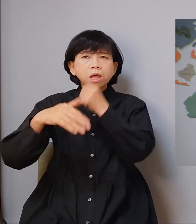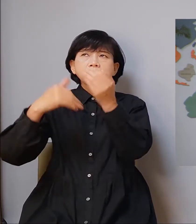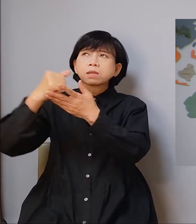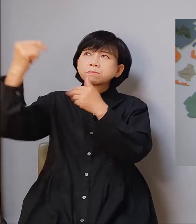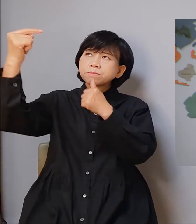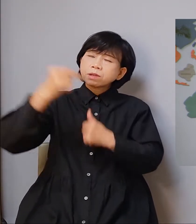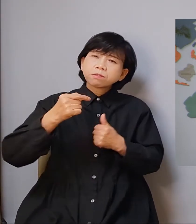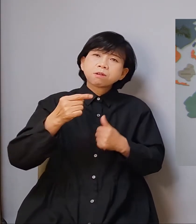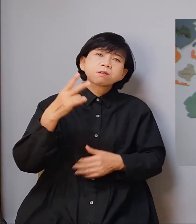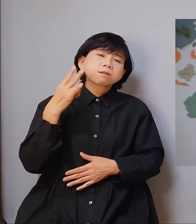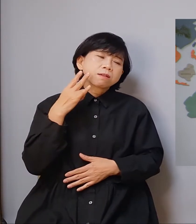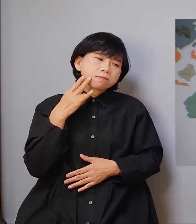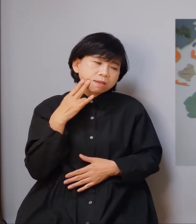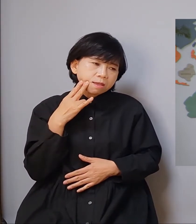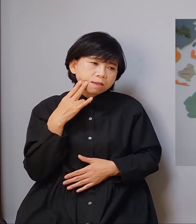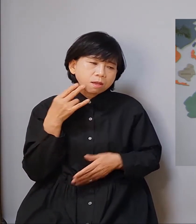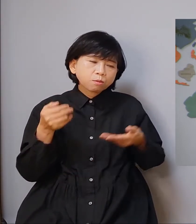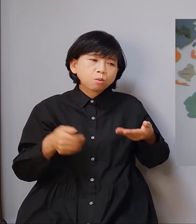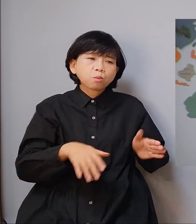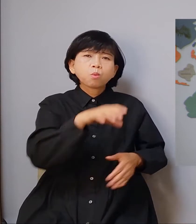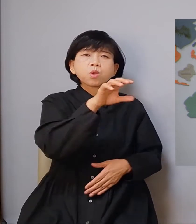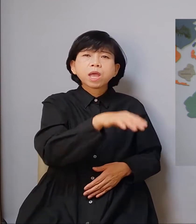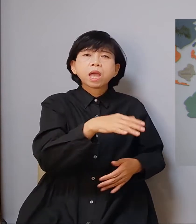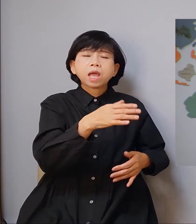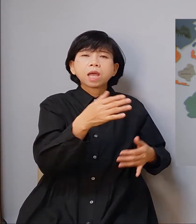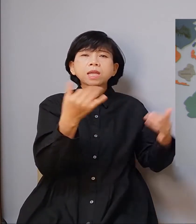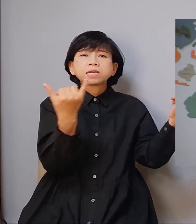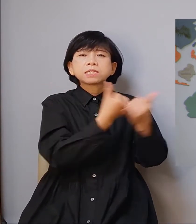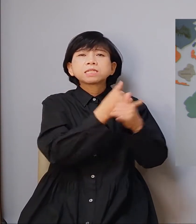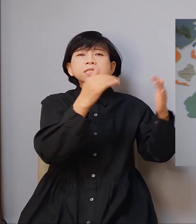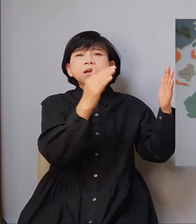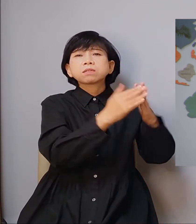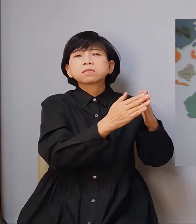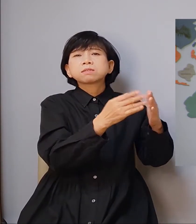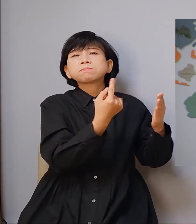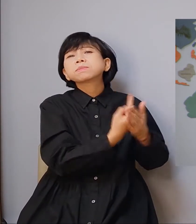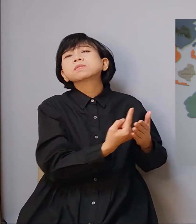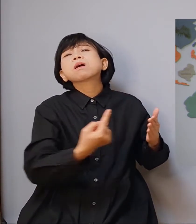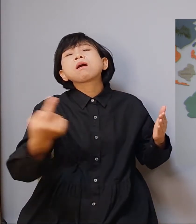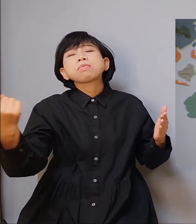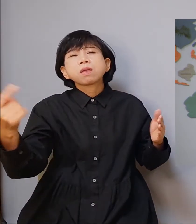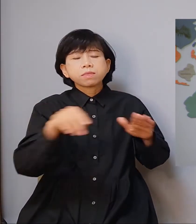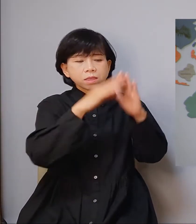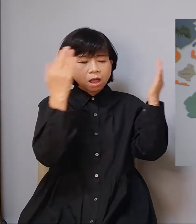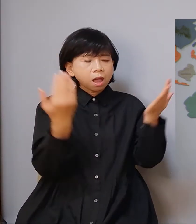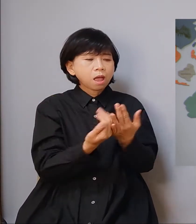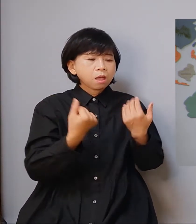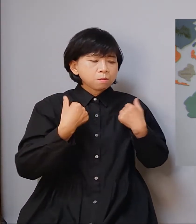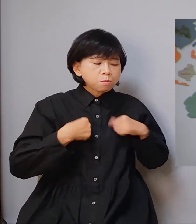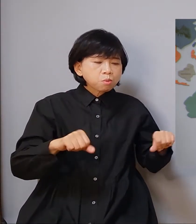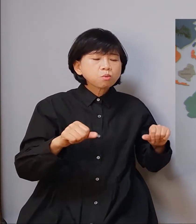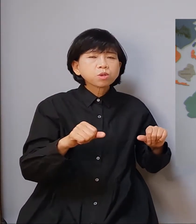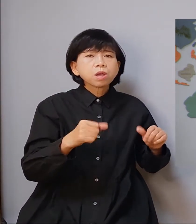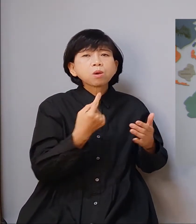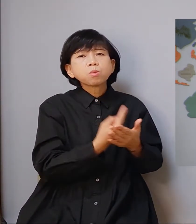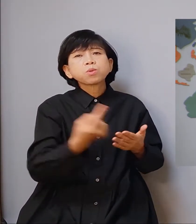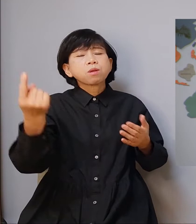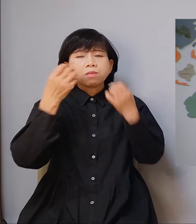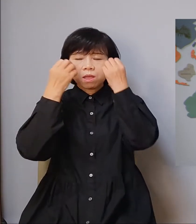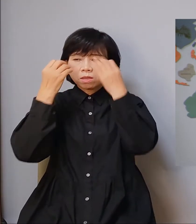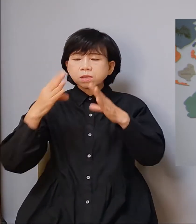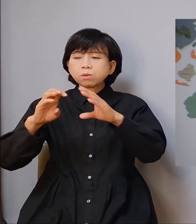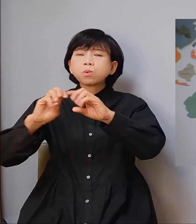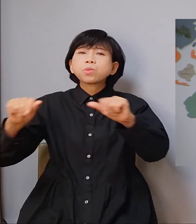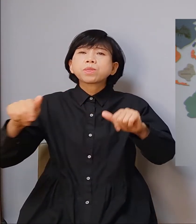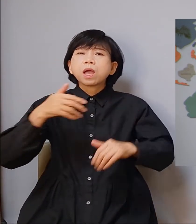가라 하셔서 아브라함이 모든 것들을 다 내려놓고 버려놓고 포기하고 하나님이 가라 하시는 새로운 땅으로